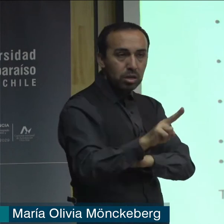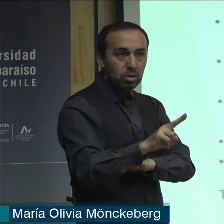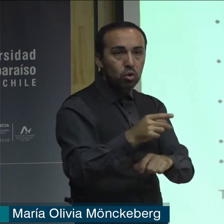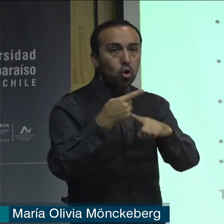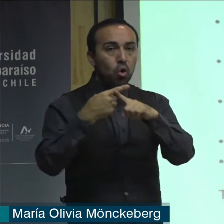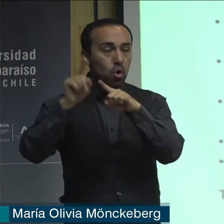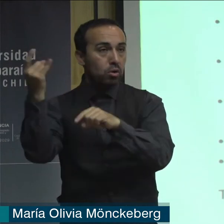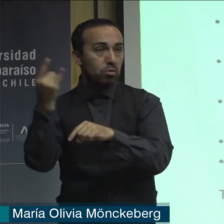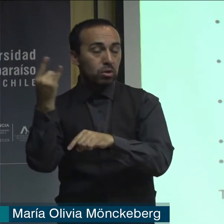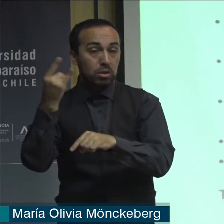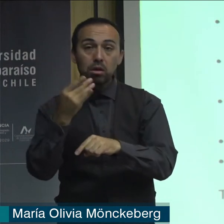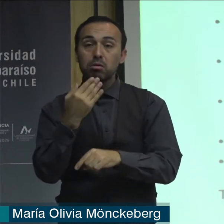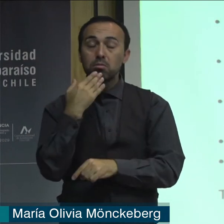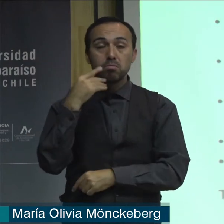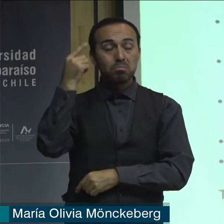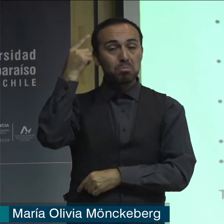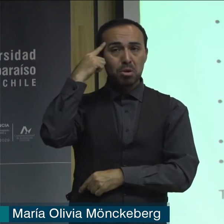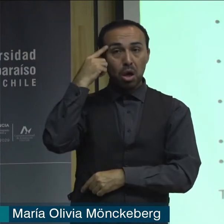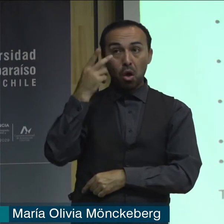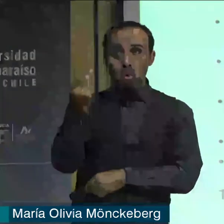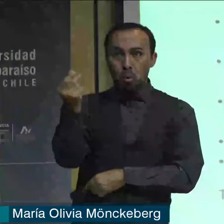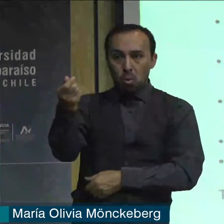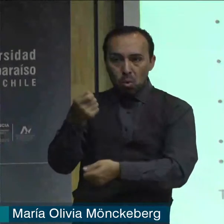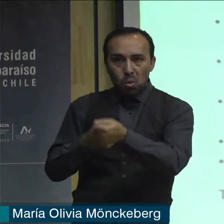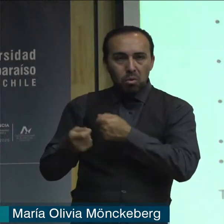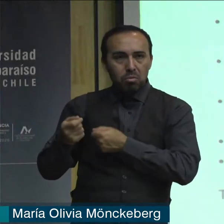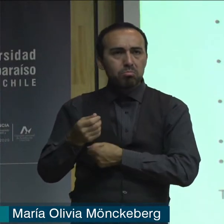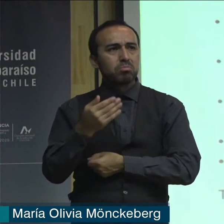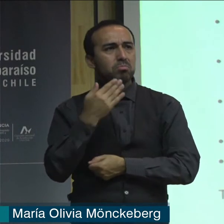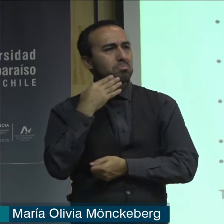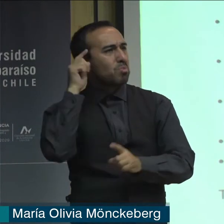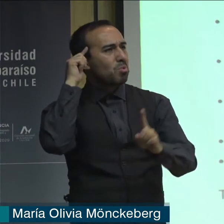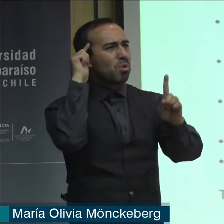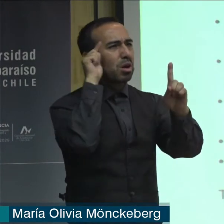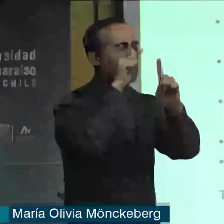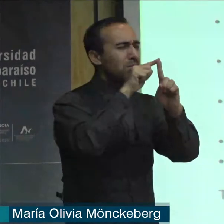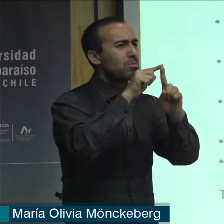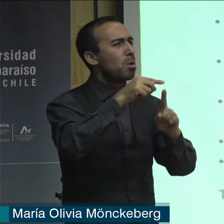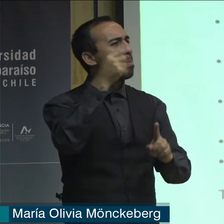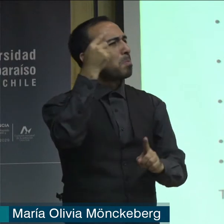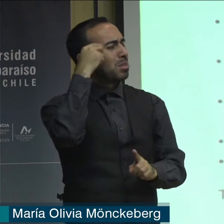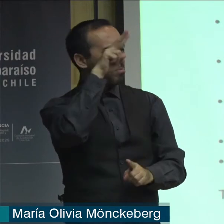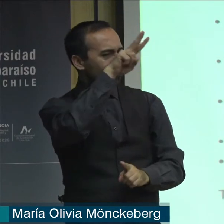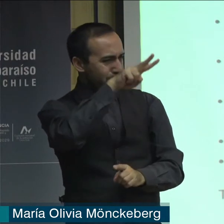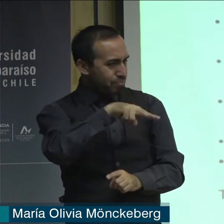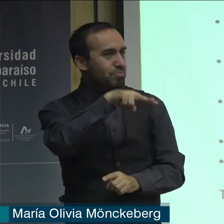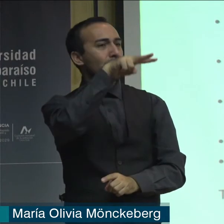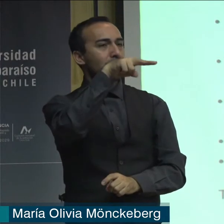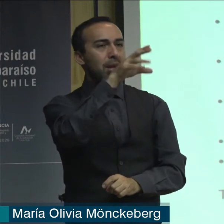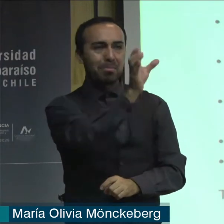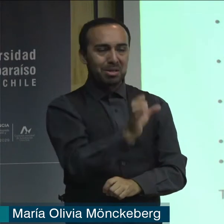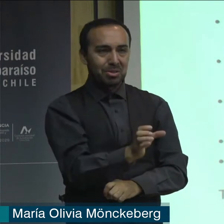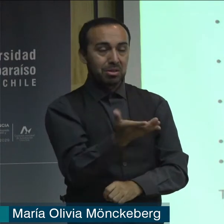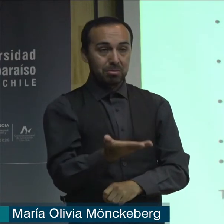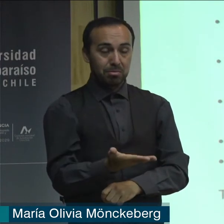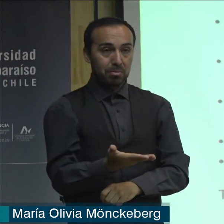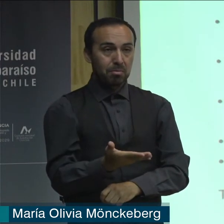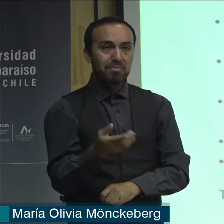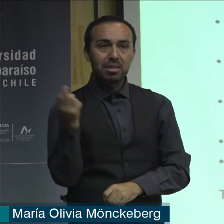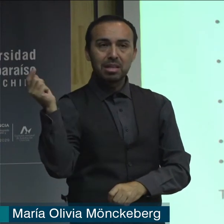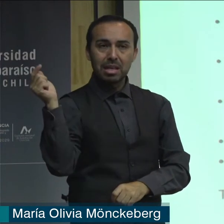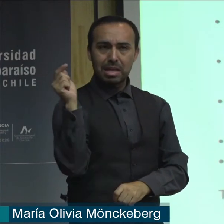lucrativos también con un aspecto más ideológico el hecho es que esa es una